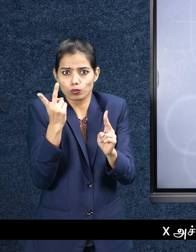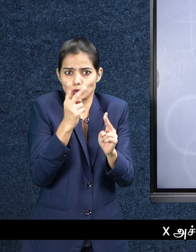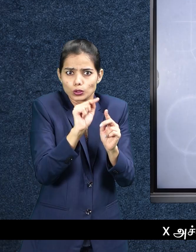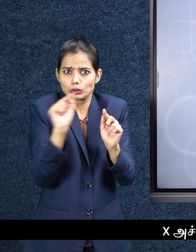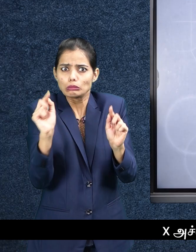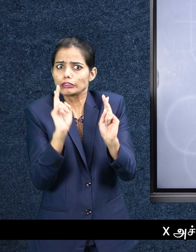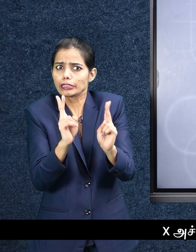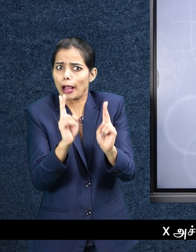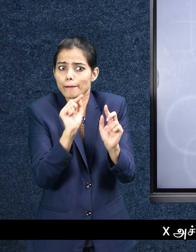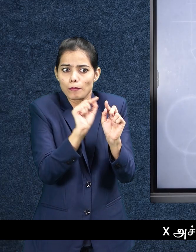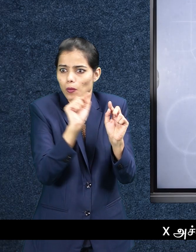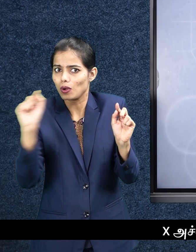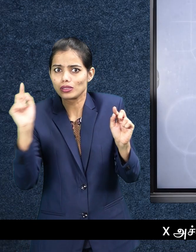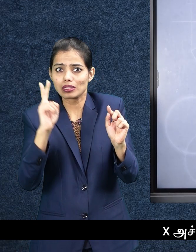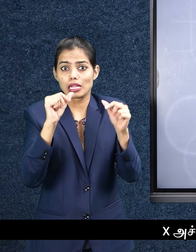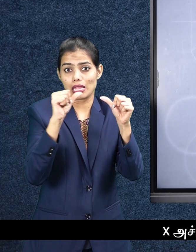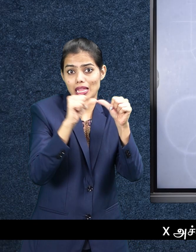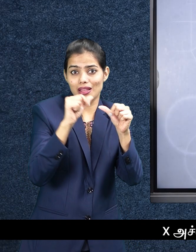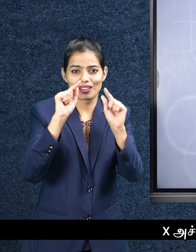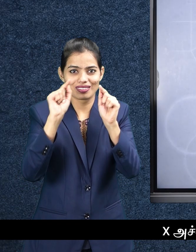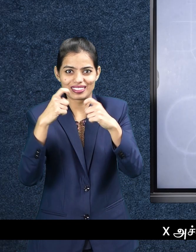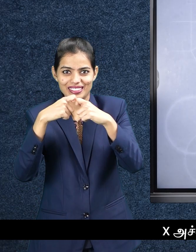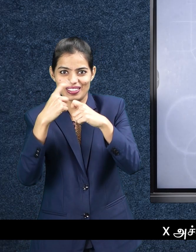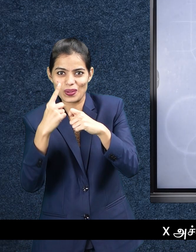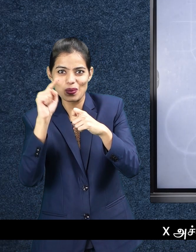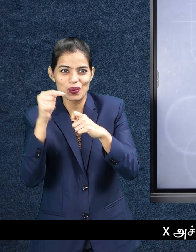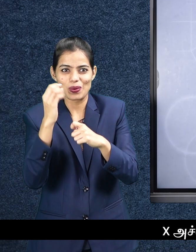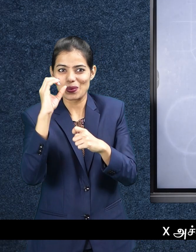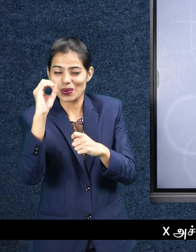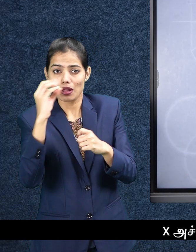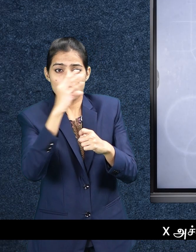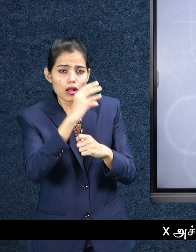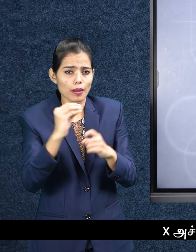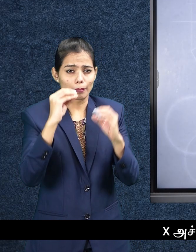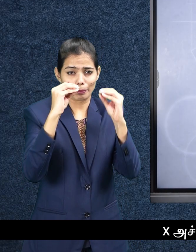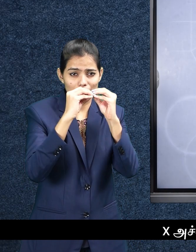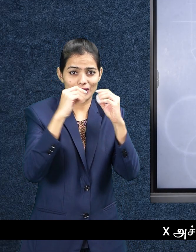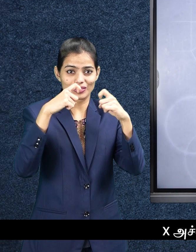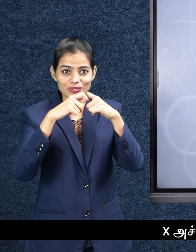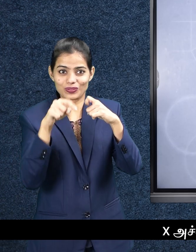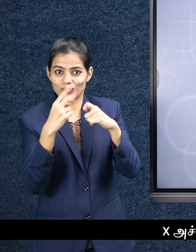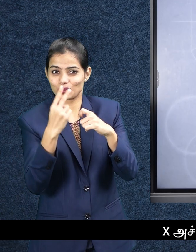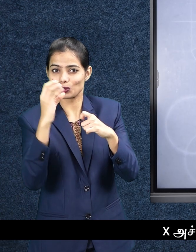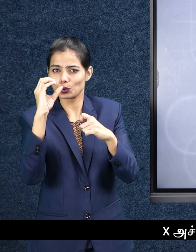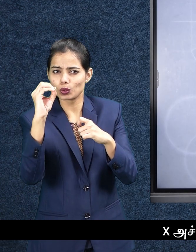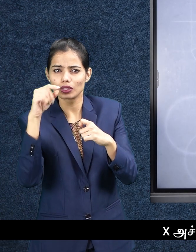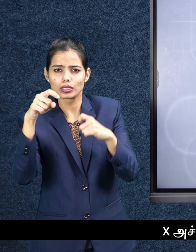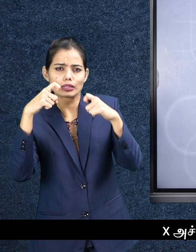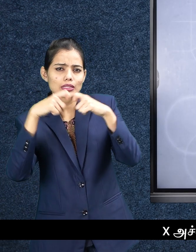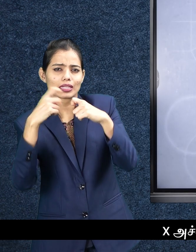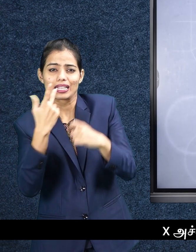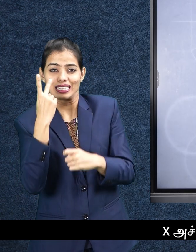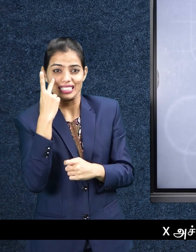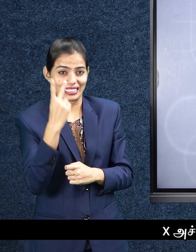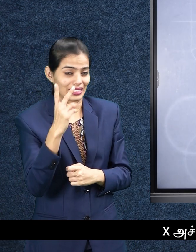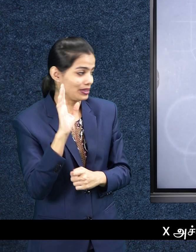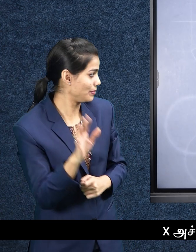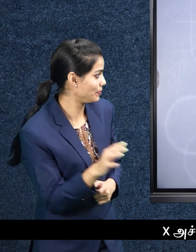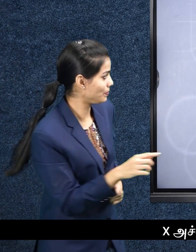ஏ வட்டடைப்புக்குறிக்குள் எக்ஸ் கீழிலக்கு 1, 0 மற்றும் பி வட்டடைப்புக்குறிக்குள்